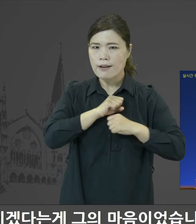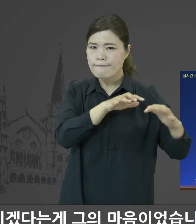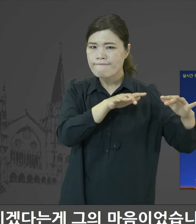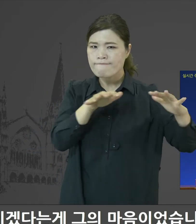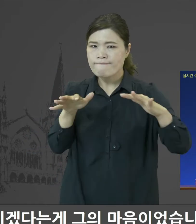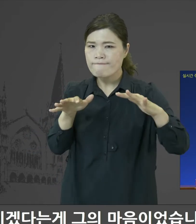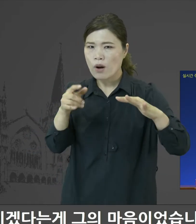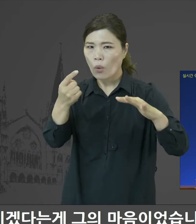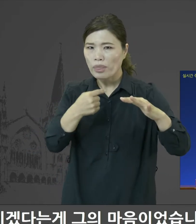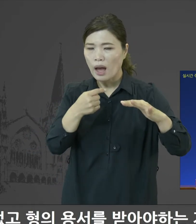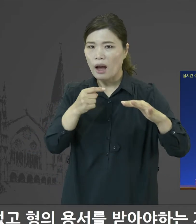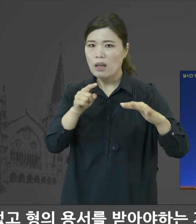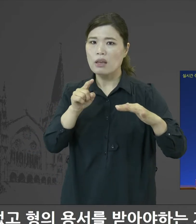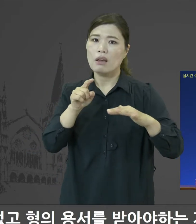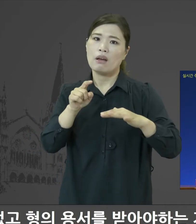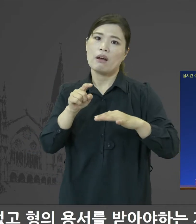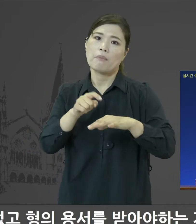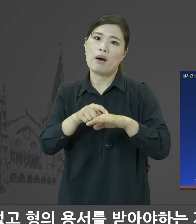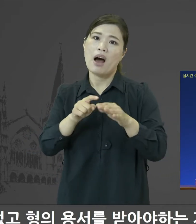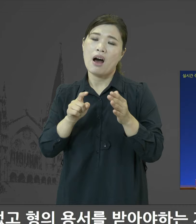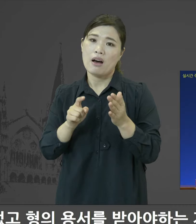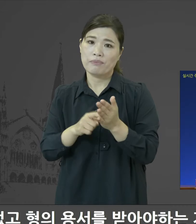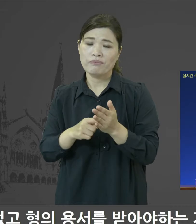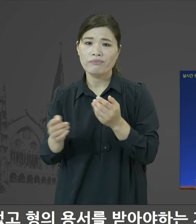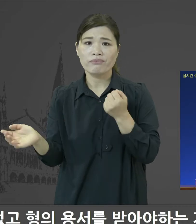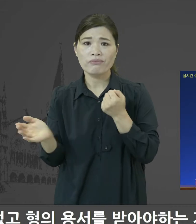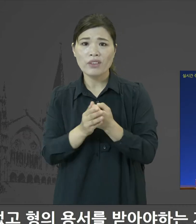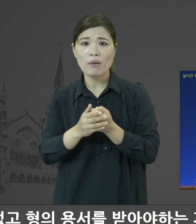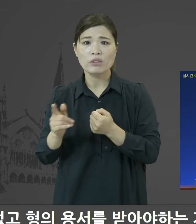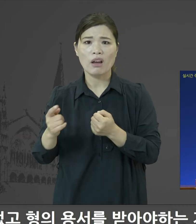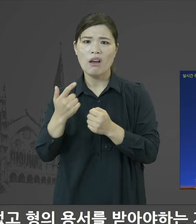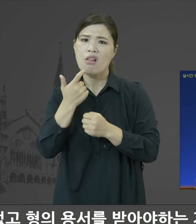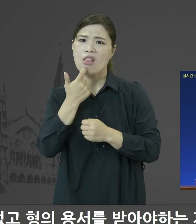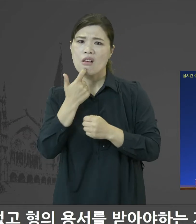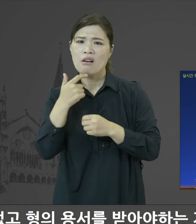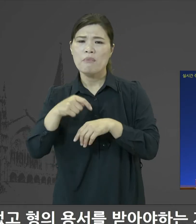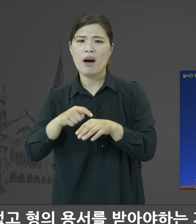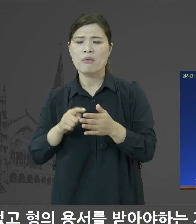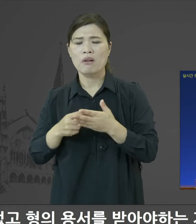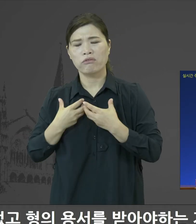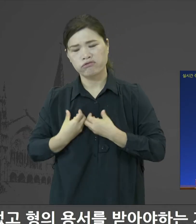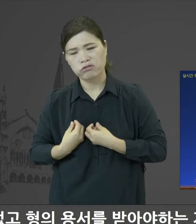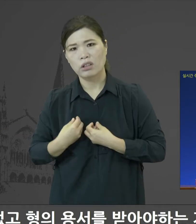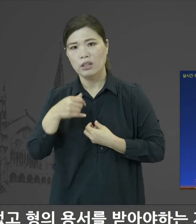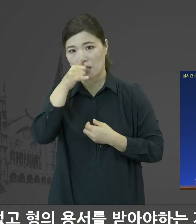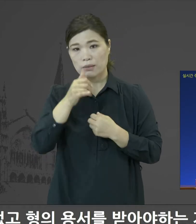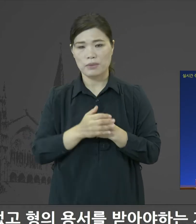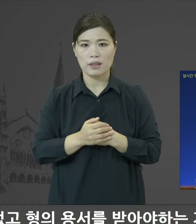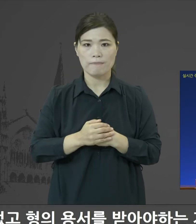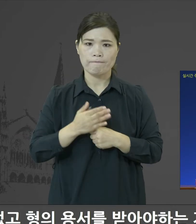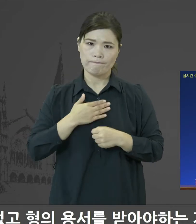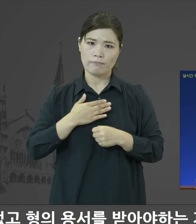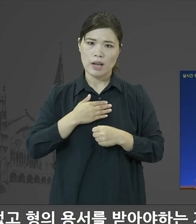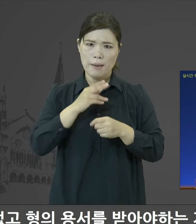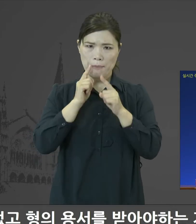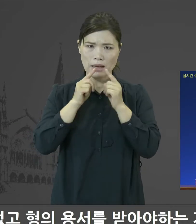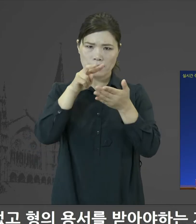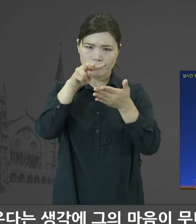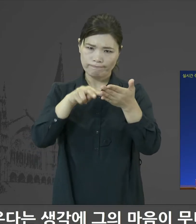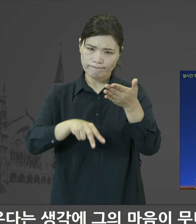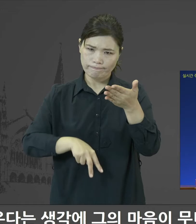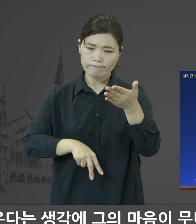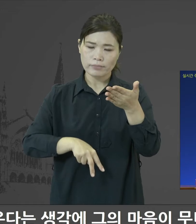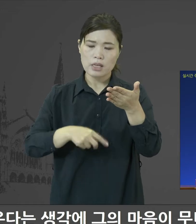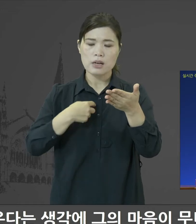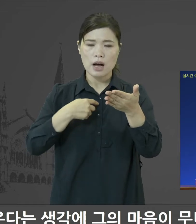그의 마음이 무너집니다. 저는 이 부분을 이렇게 묵상을 하면서 그래, 우리가 꼭 알아야 될 게